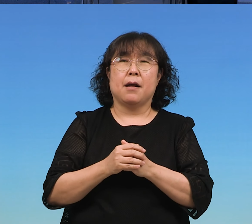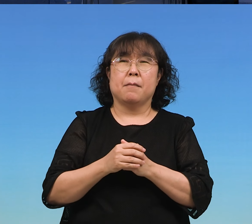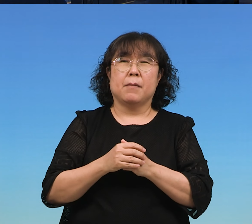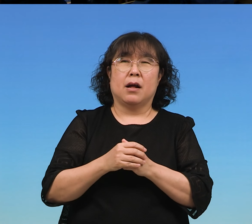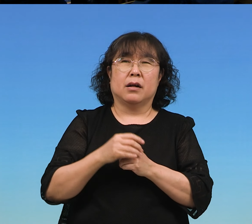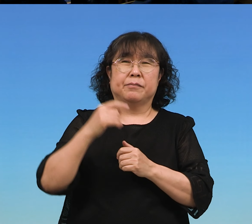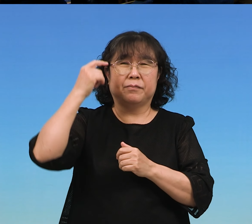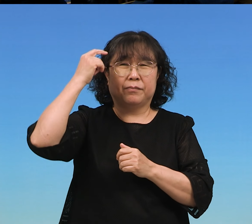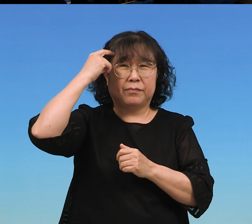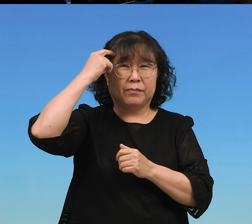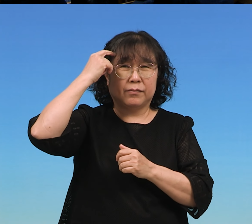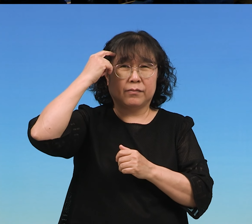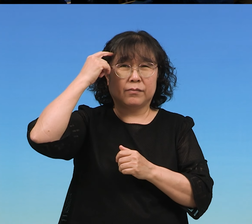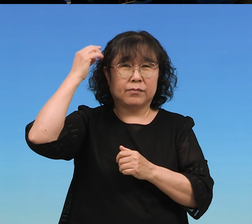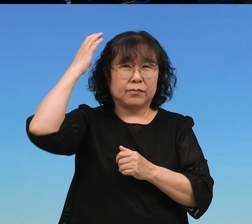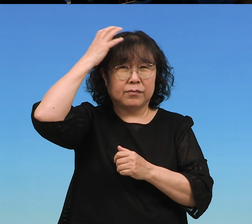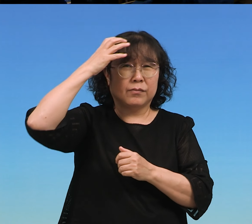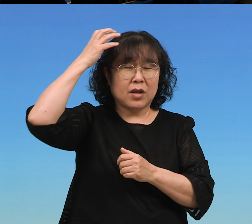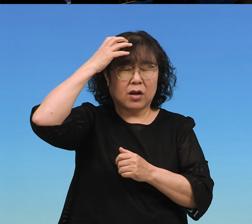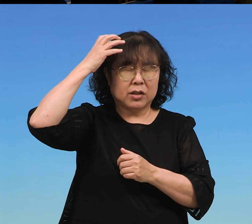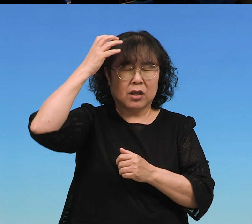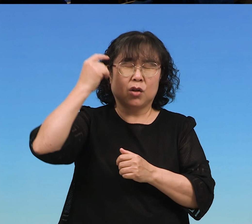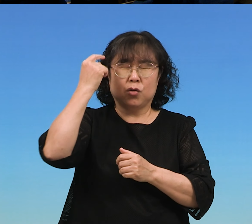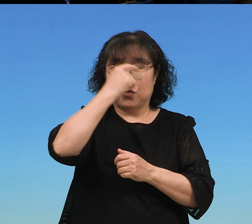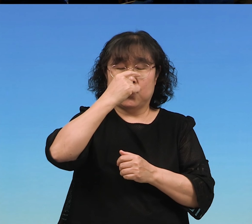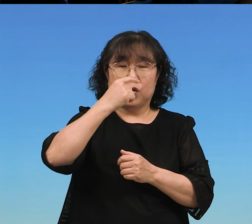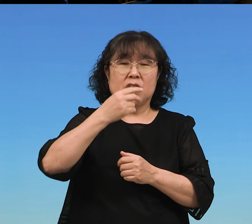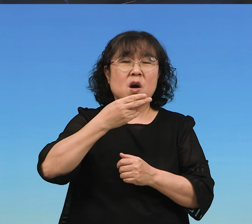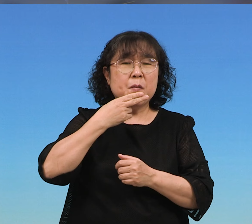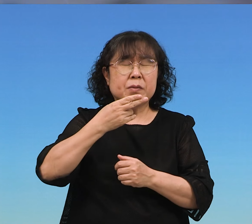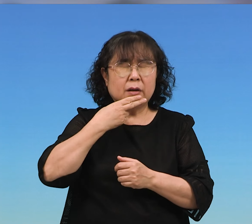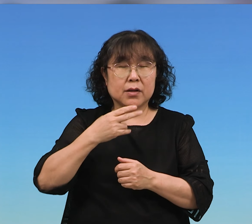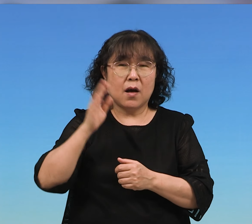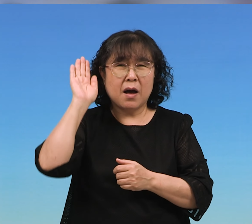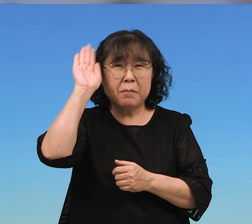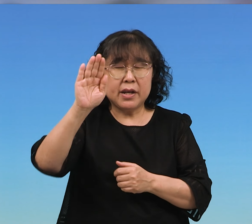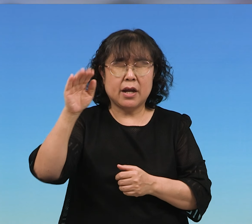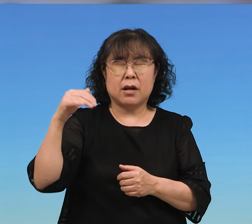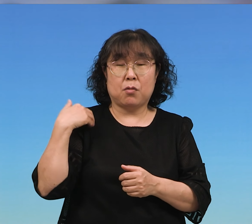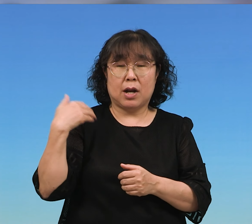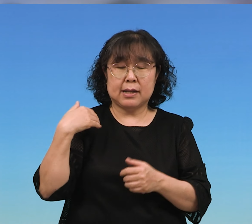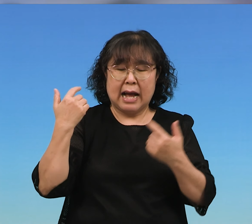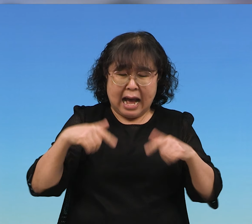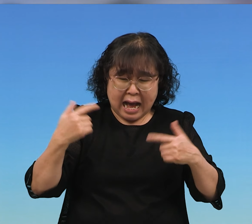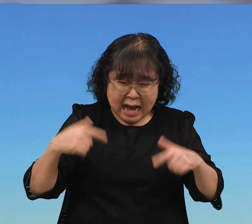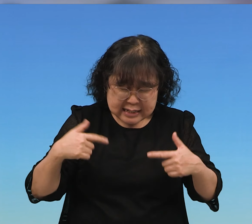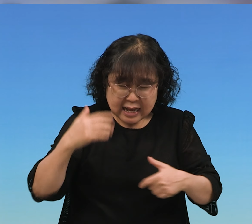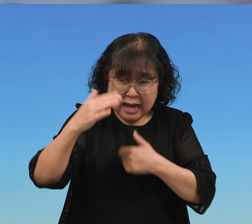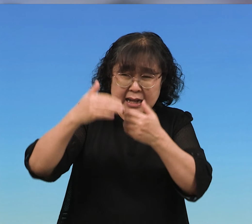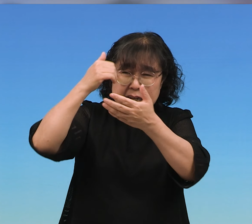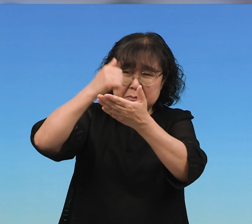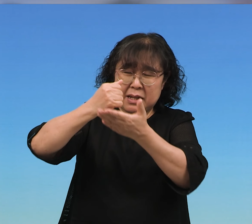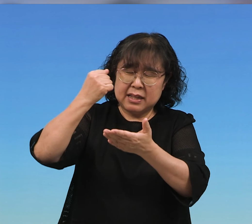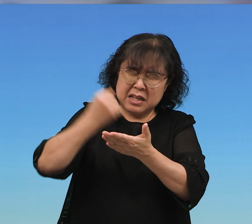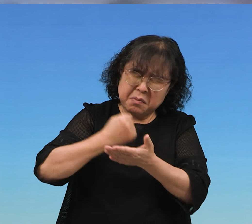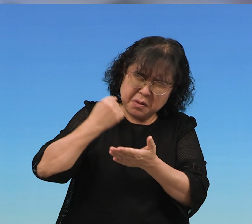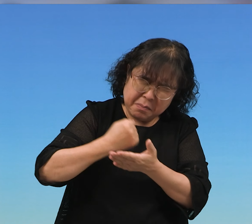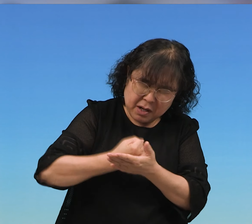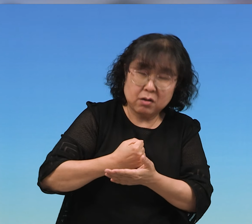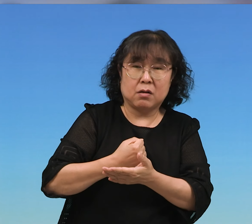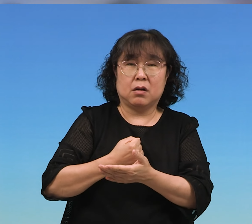안에 너무나 안목이 없어 한치 앞을 몰라 일희일비 뭐 맨날 하나님께 섭섭한 거 아닙니까? 뭐